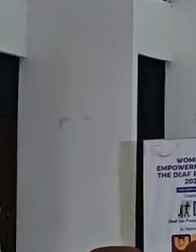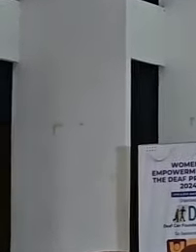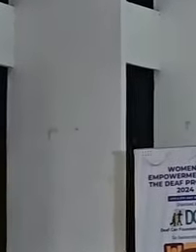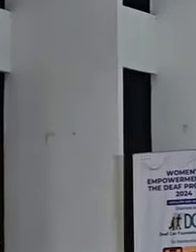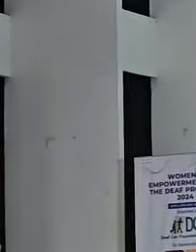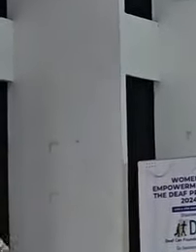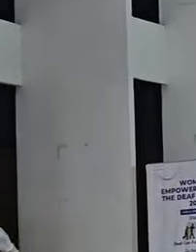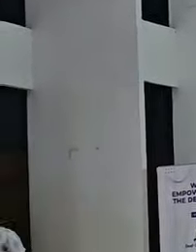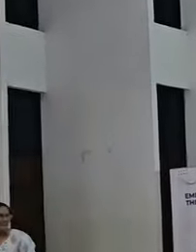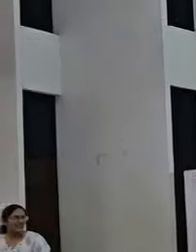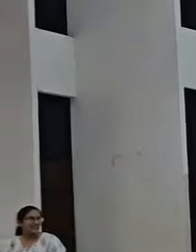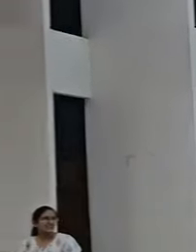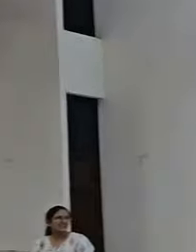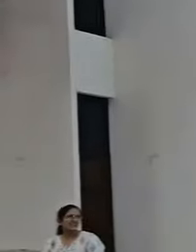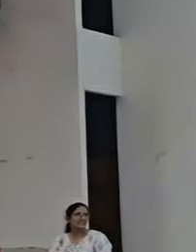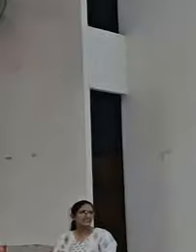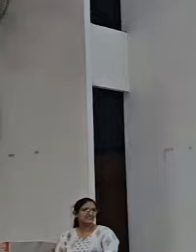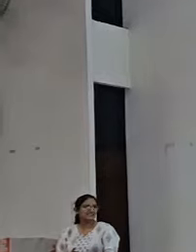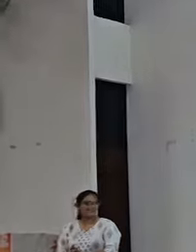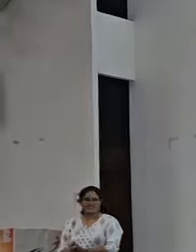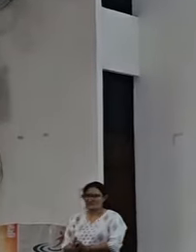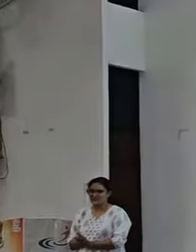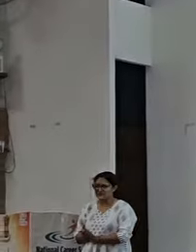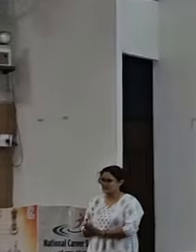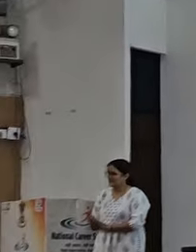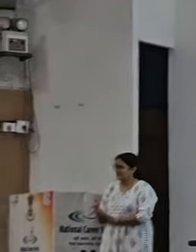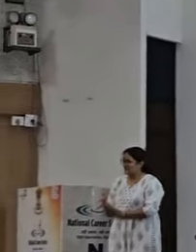नेशनल एसोसिएशन ऑफ द डेफ वुमेन सेक्शन से।